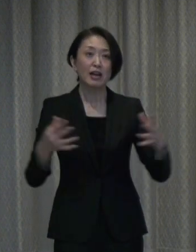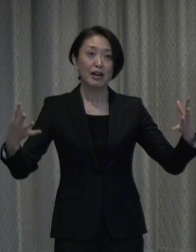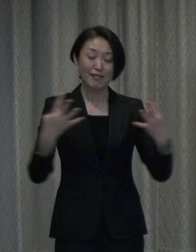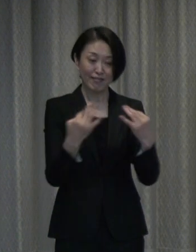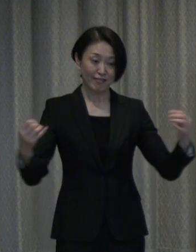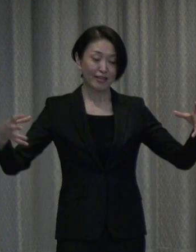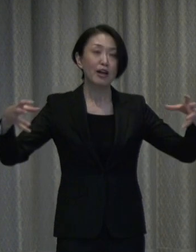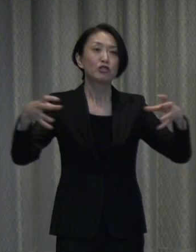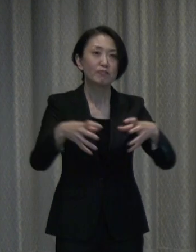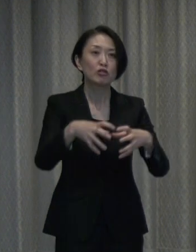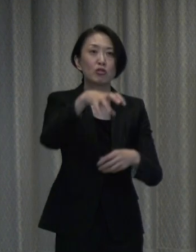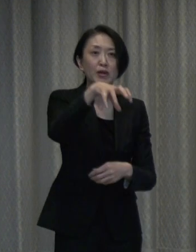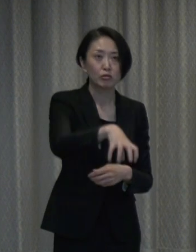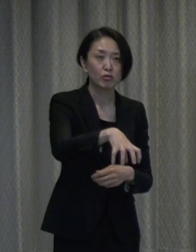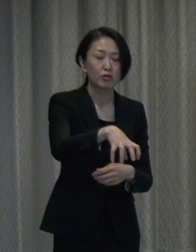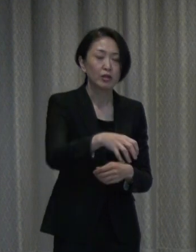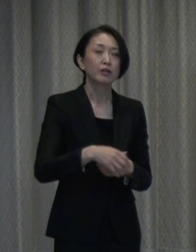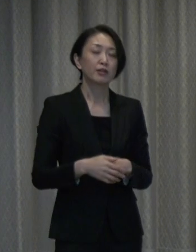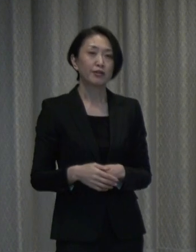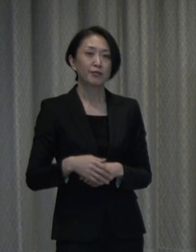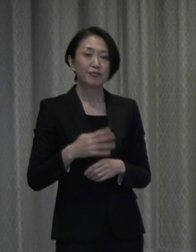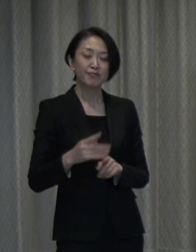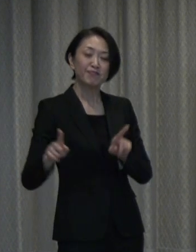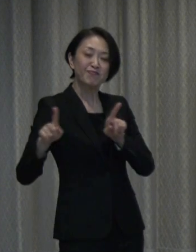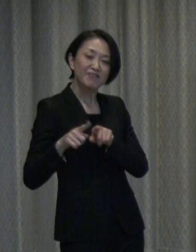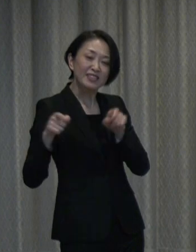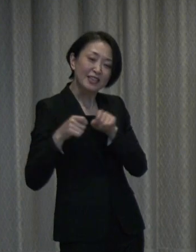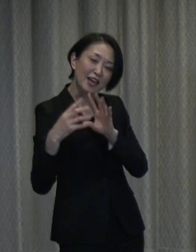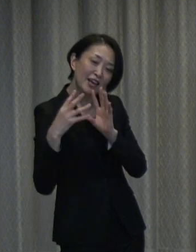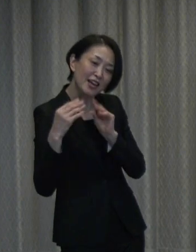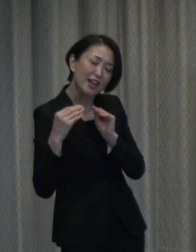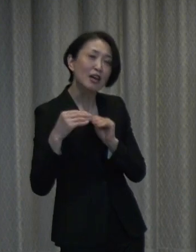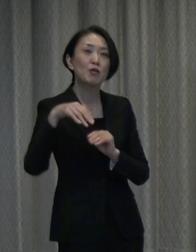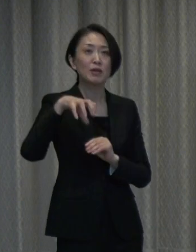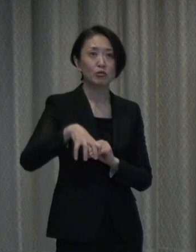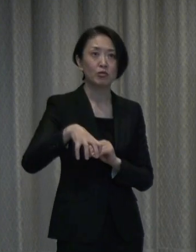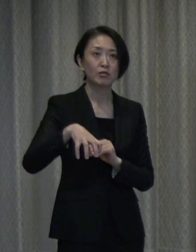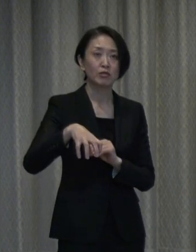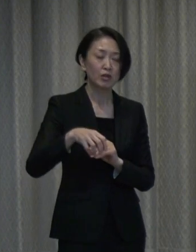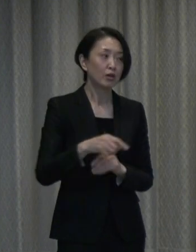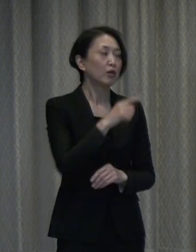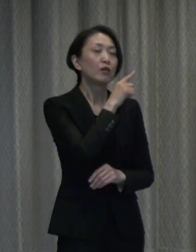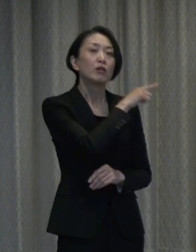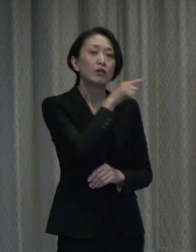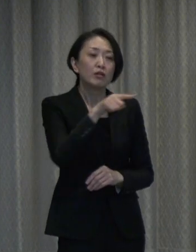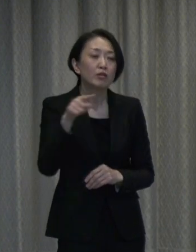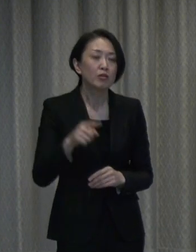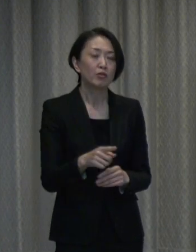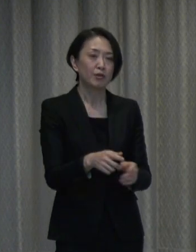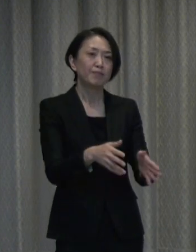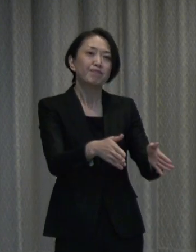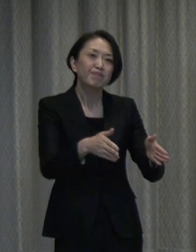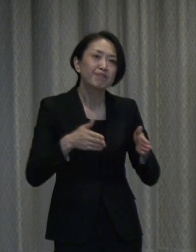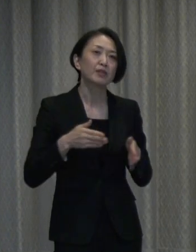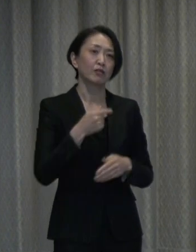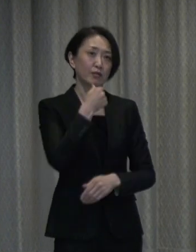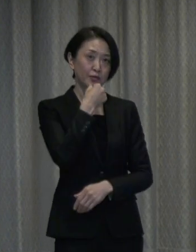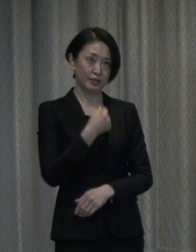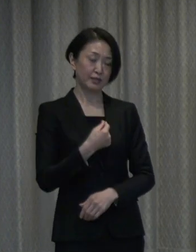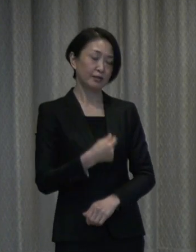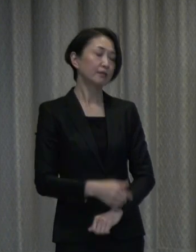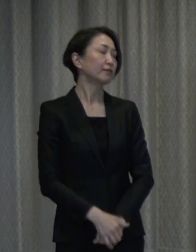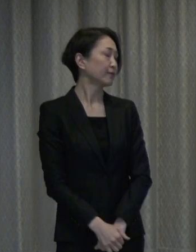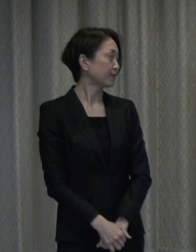所、間近で会話や発声をする密接場所、こういったところを避けてくださいということであ